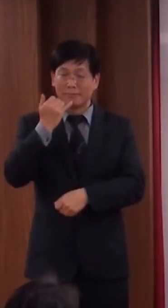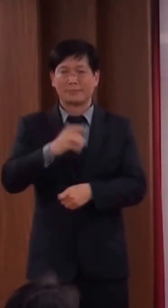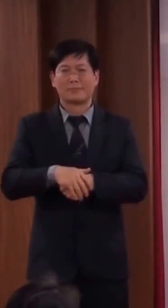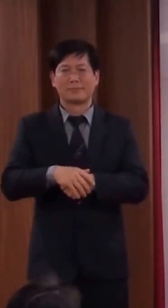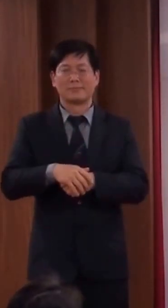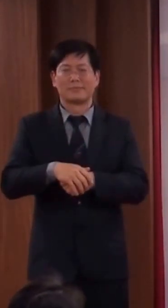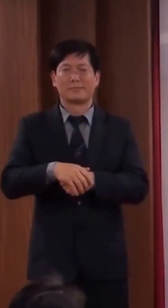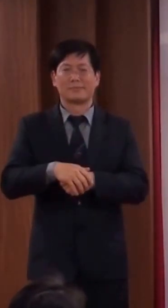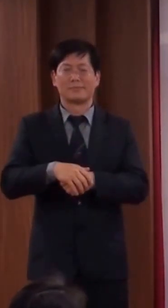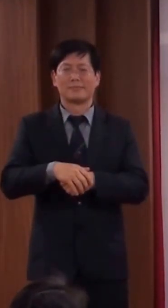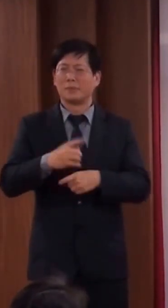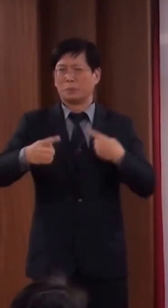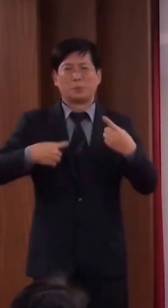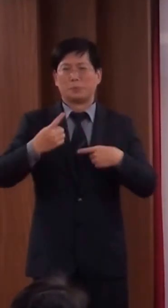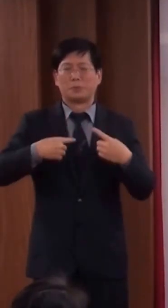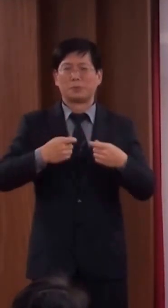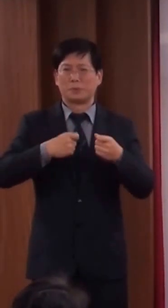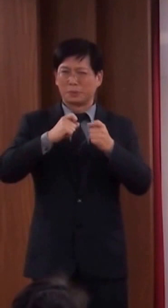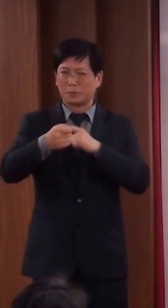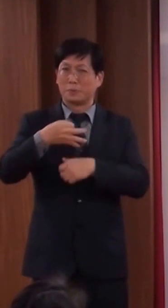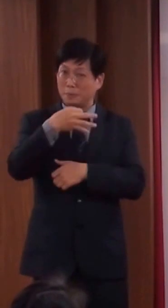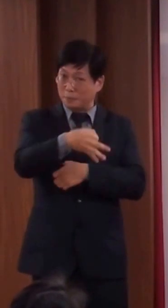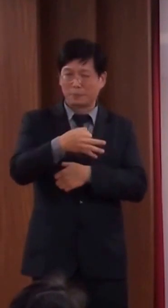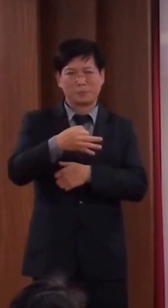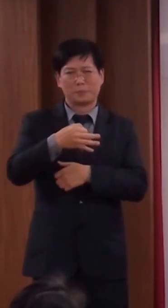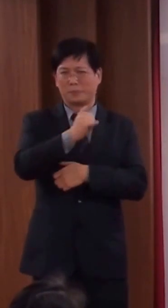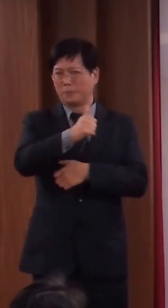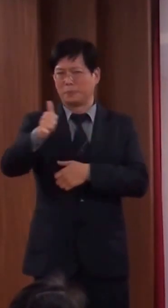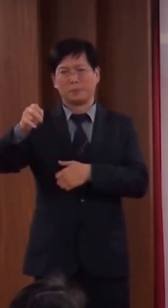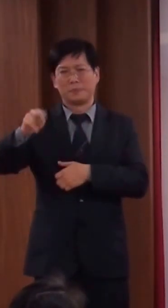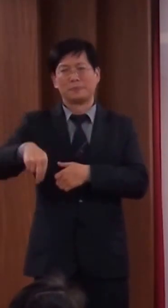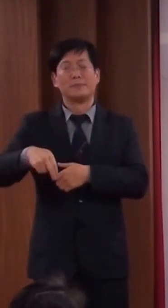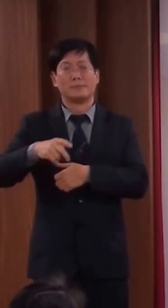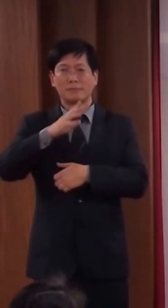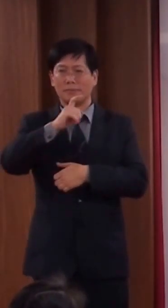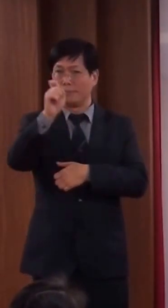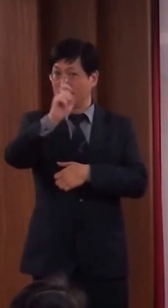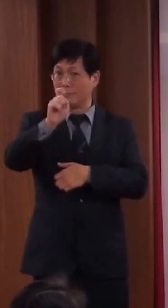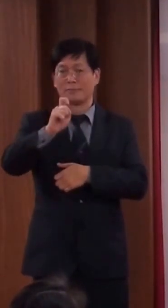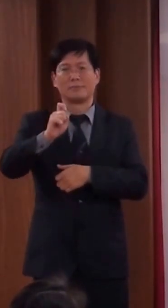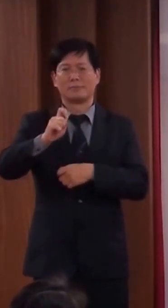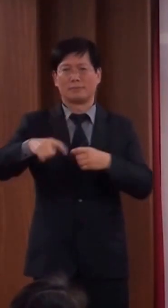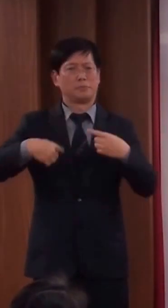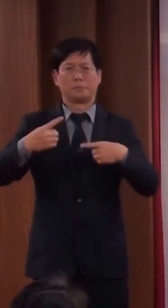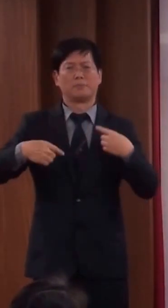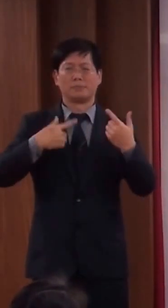行。 是 怎么缴都行， 对，所以10种不同的方式，让你怎么方便怎么